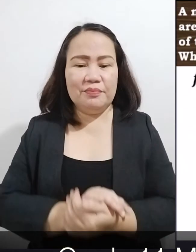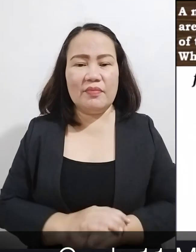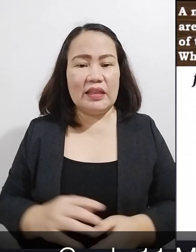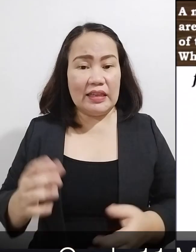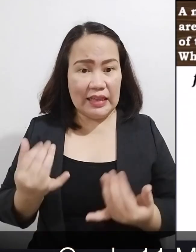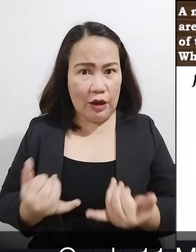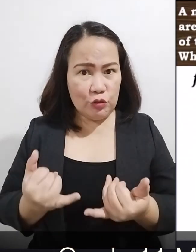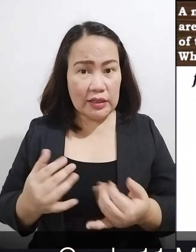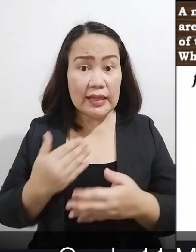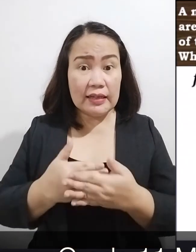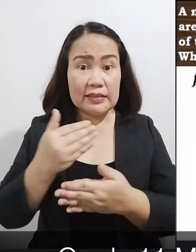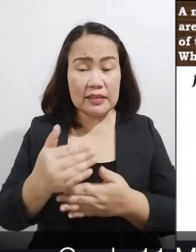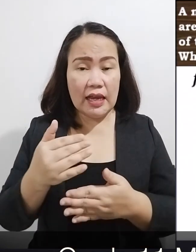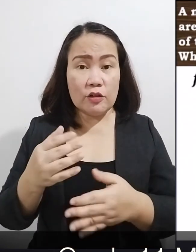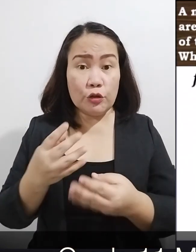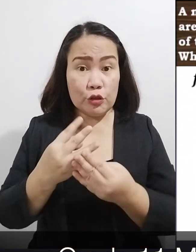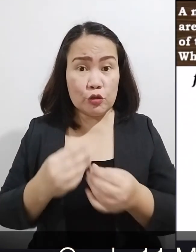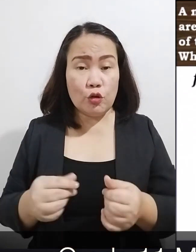width.